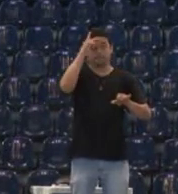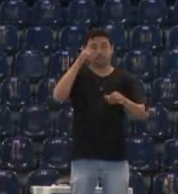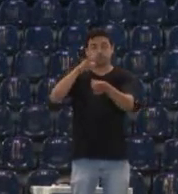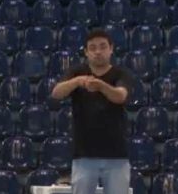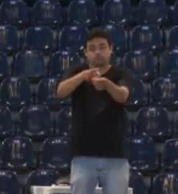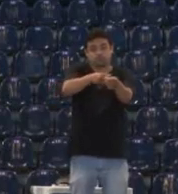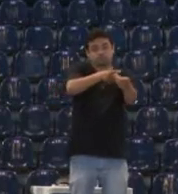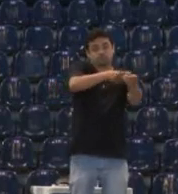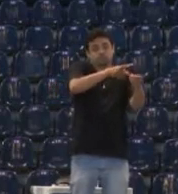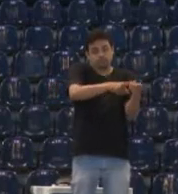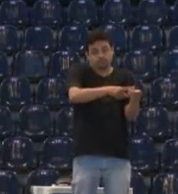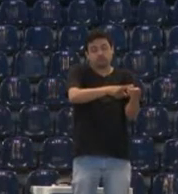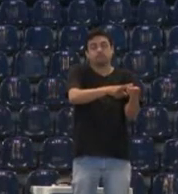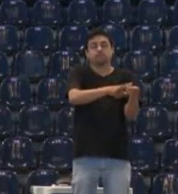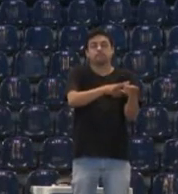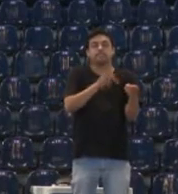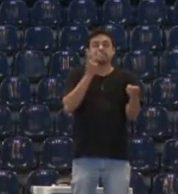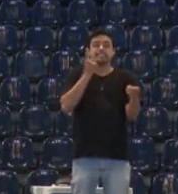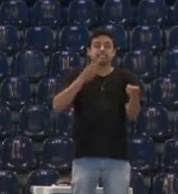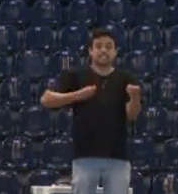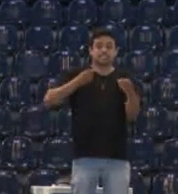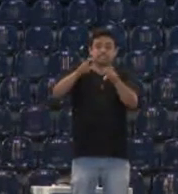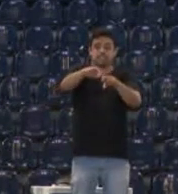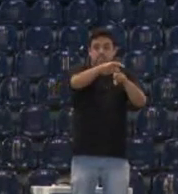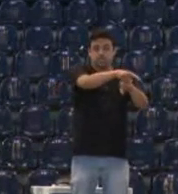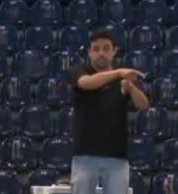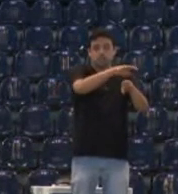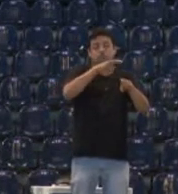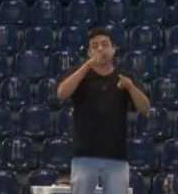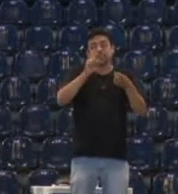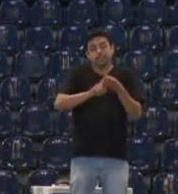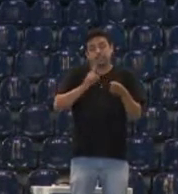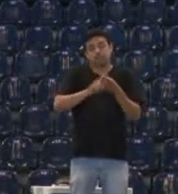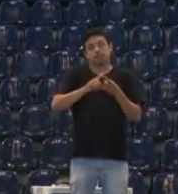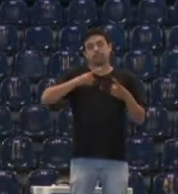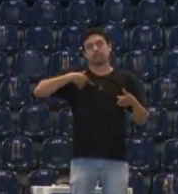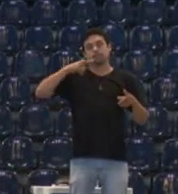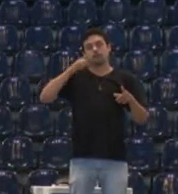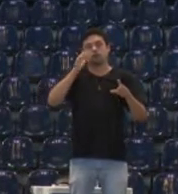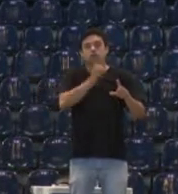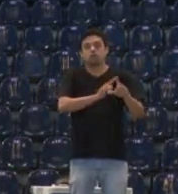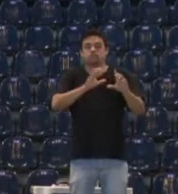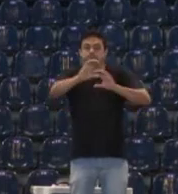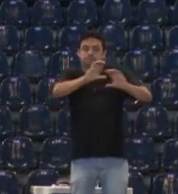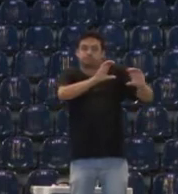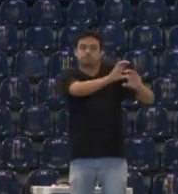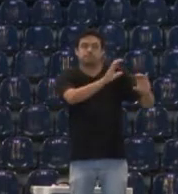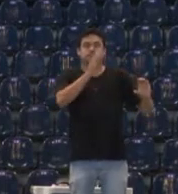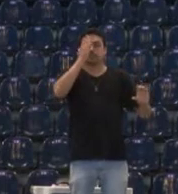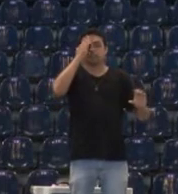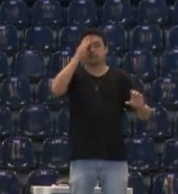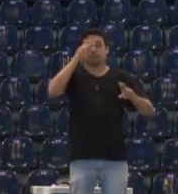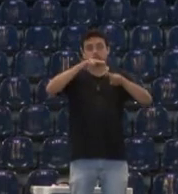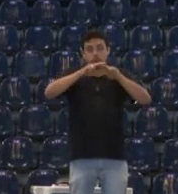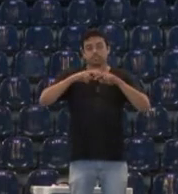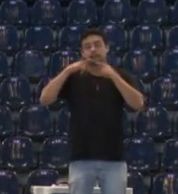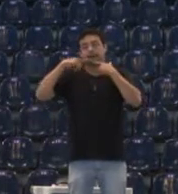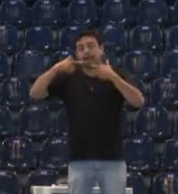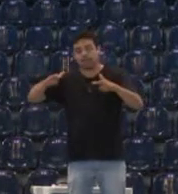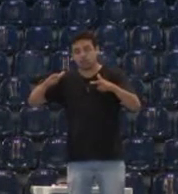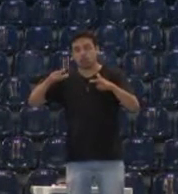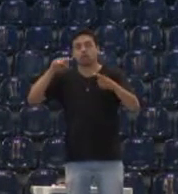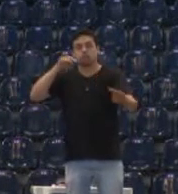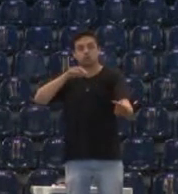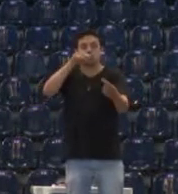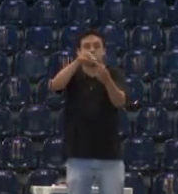sertão e pra ser compreendido a linguagem empregada tem que ser a